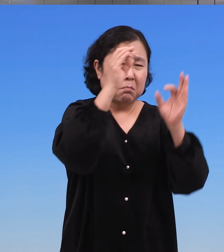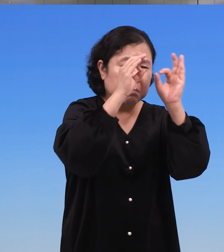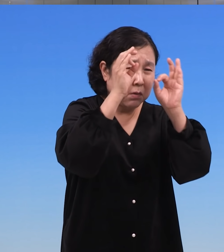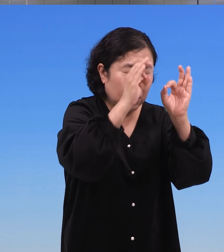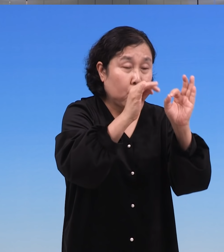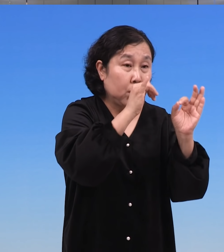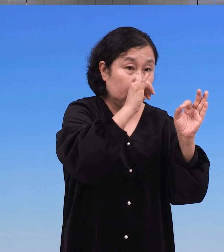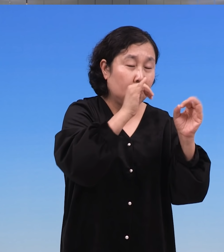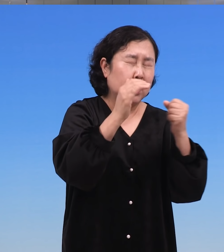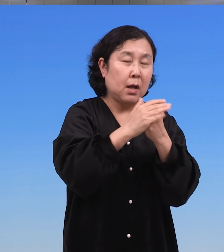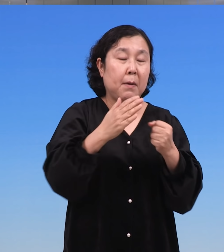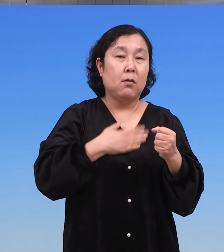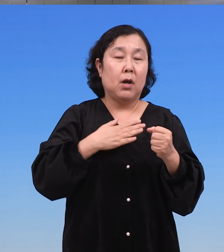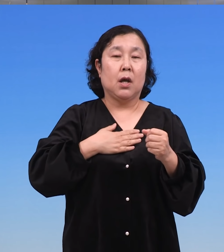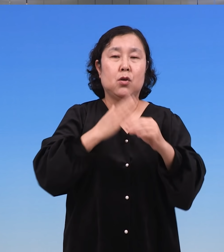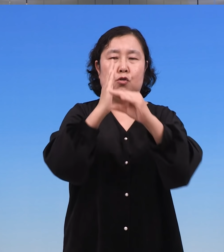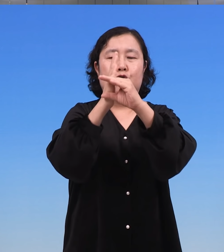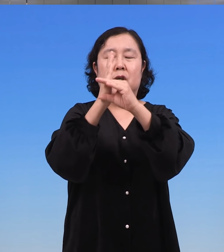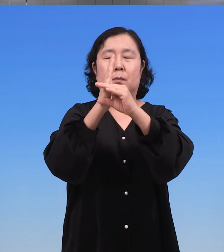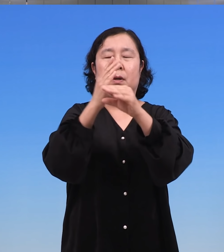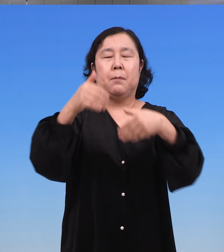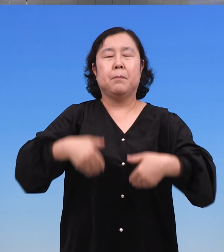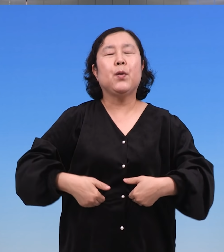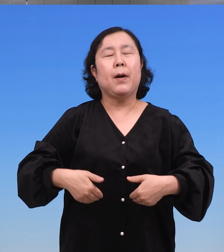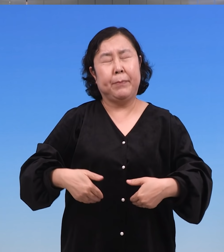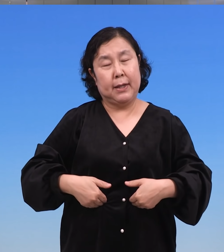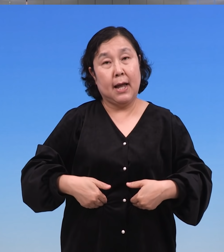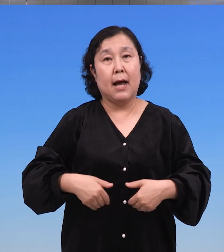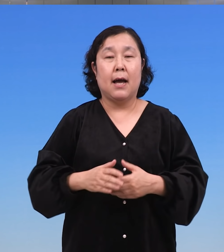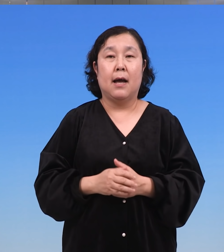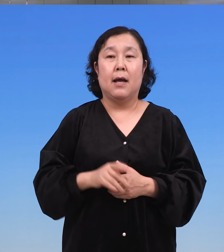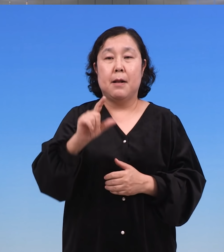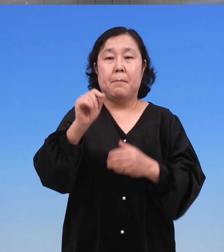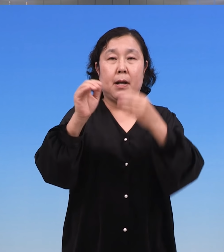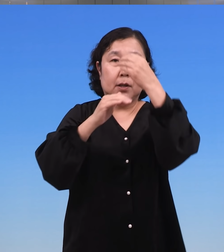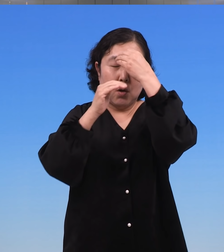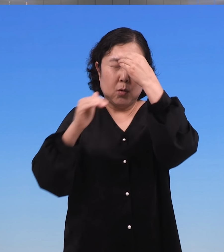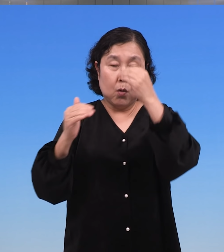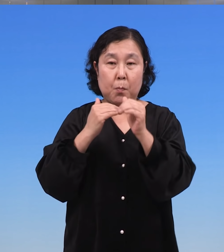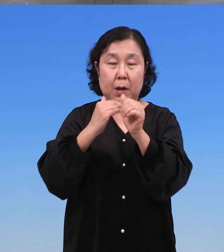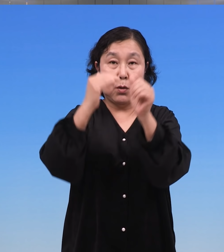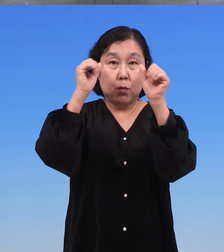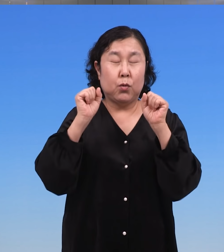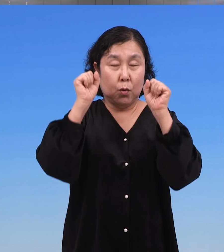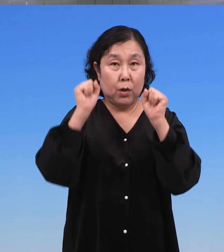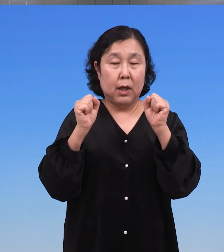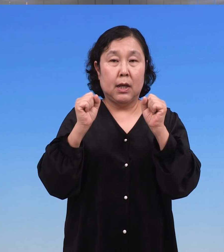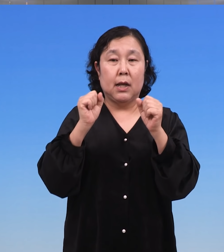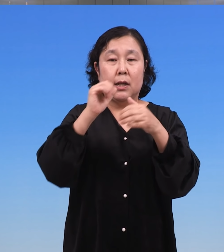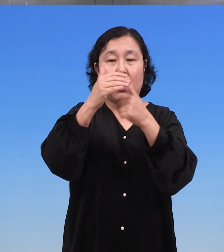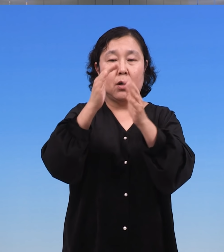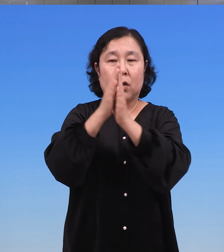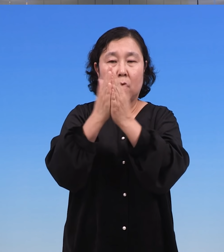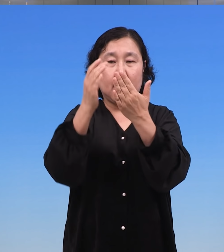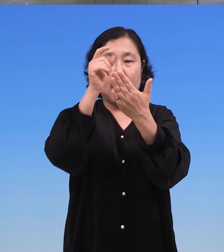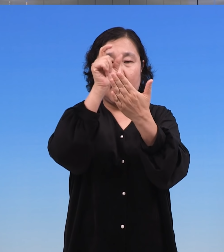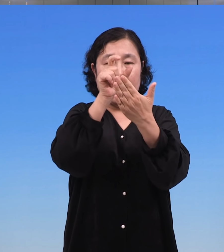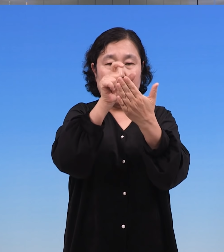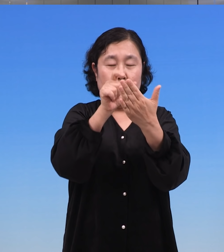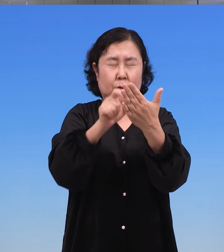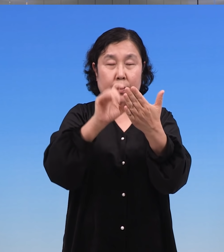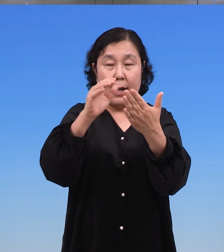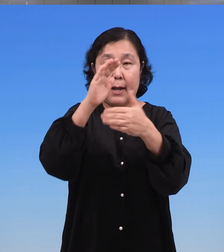때문에 우리에게 기준이 필요한 거예요. 일만성도 파송운동이 정말 성경에 기록된 하나님의 뜻, 이